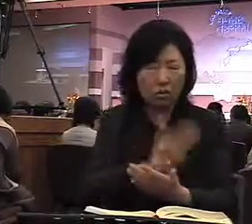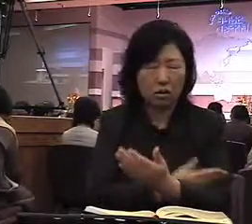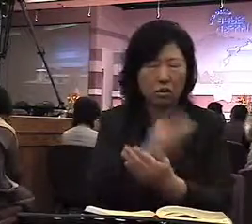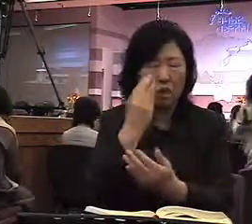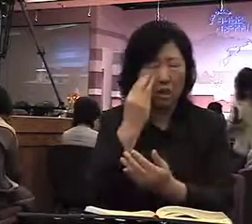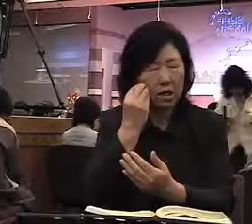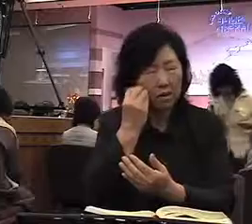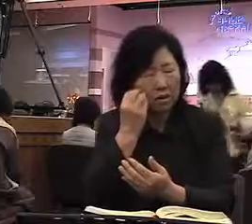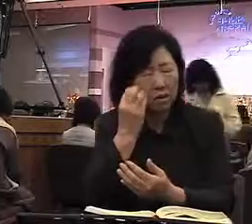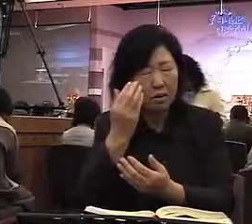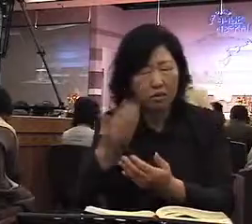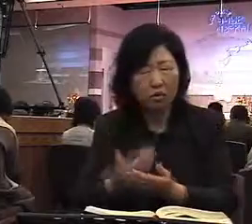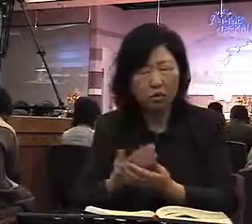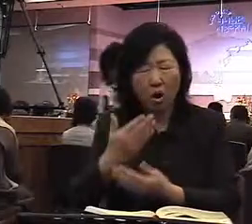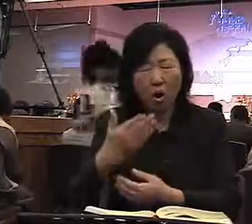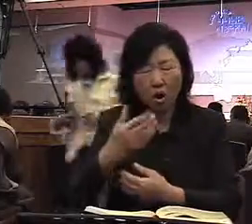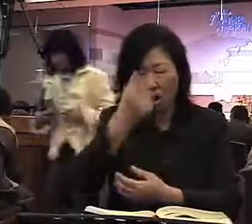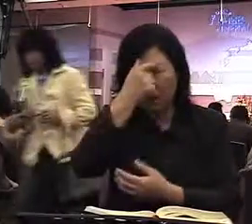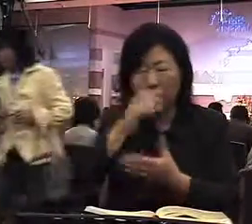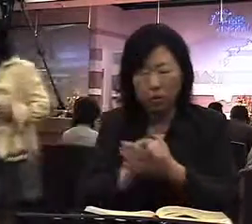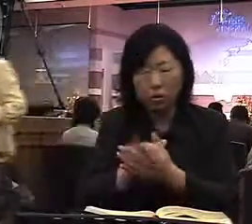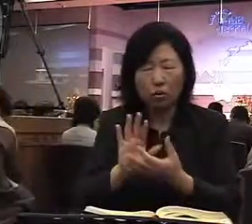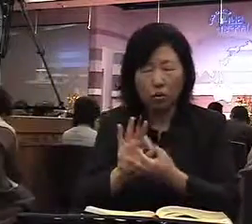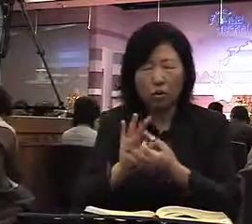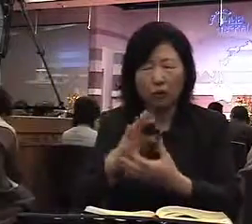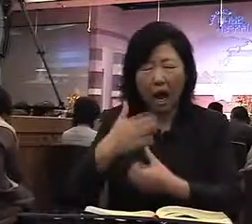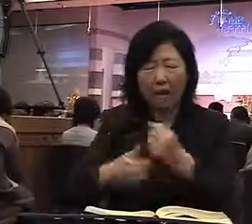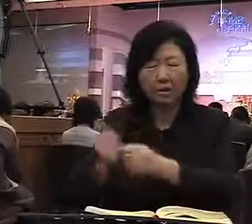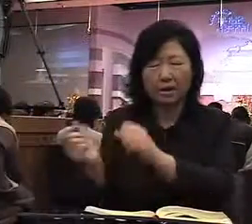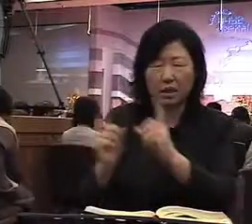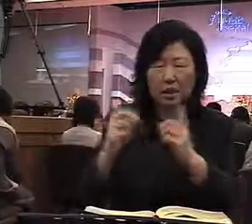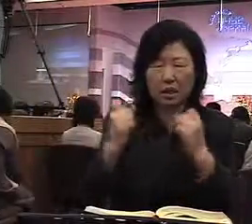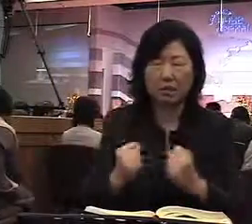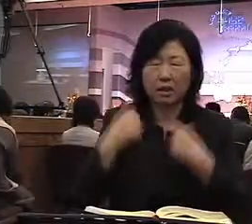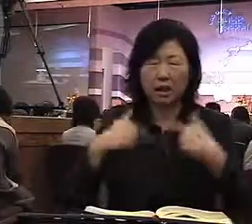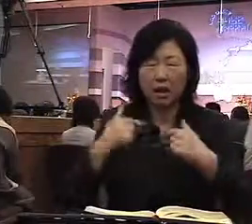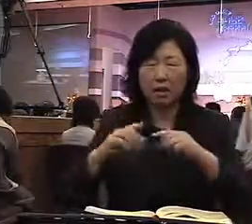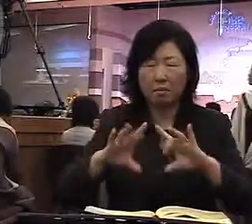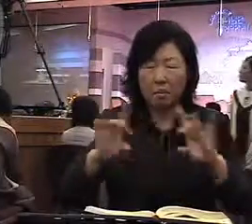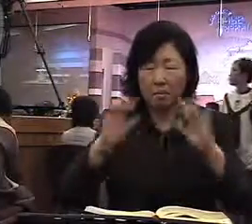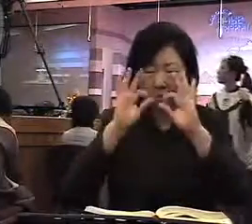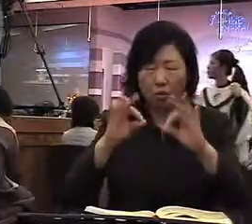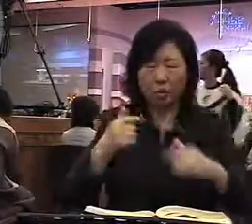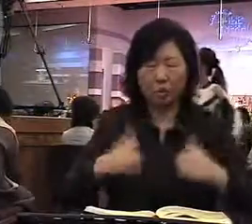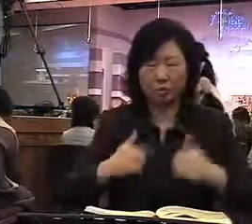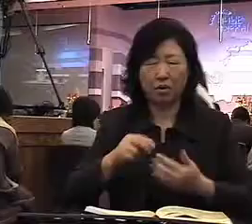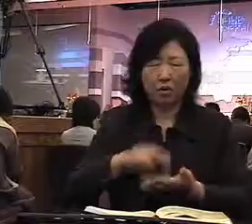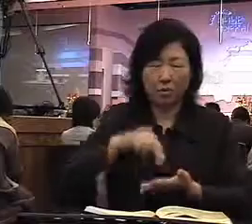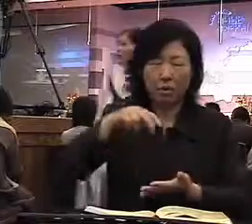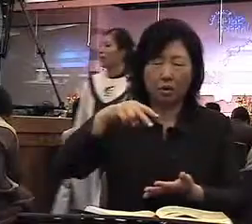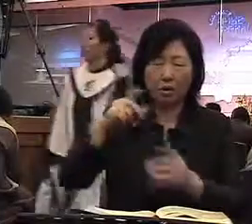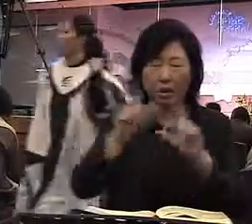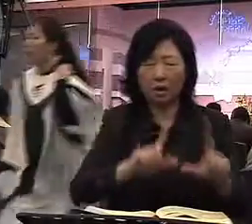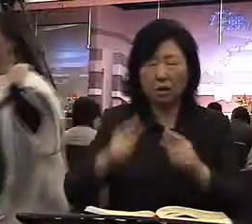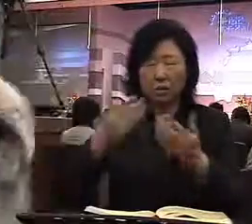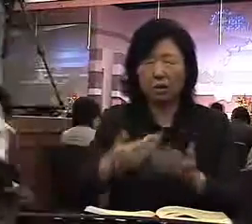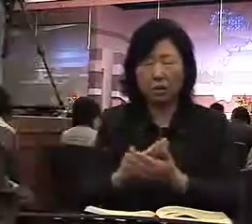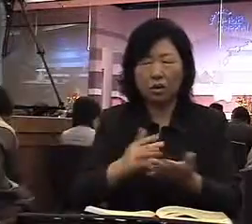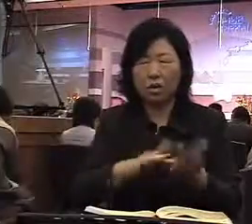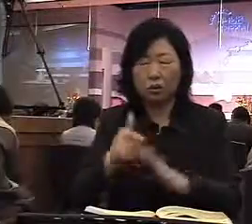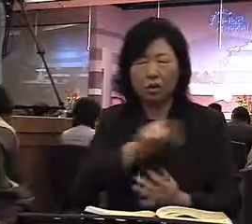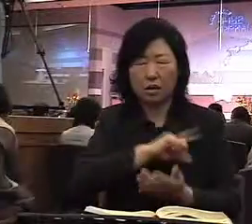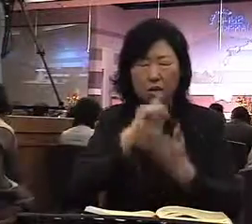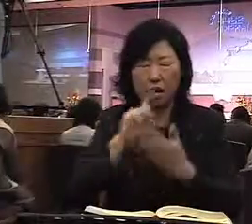알게 하시고 하나님 기도를 통해서 하나님의 살아계심을 날마다 보면서 기쁘고 뛰며 살게 해 주시옵소서. 예수님의